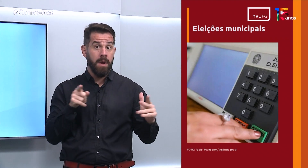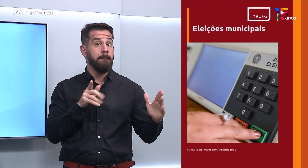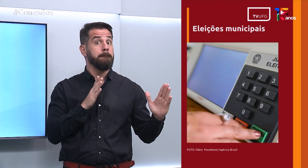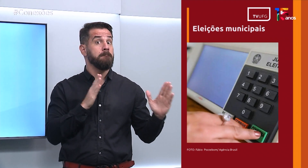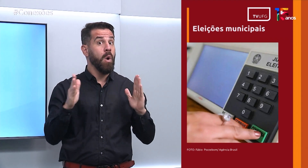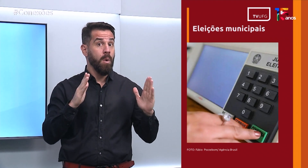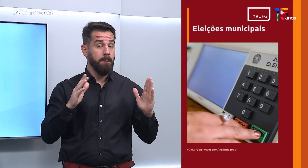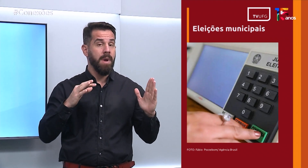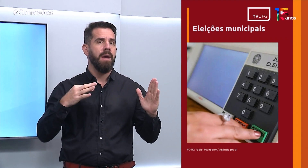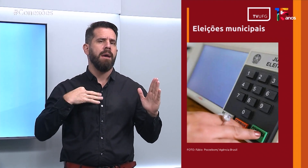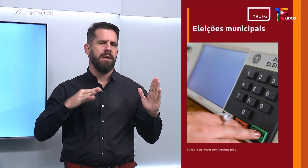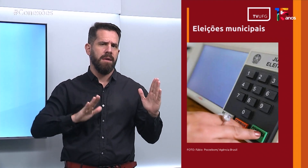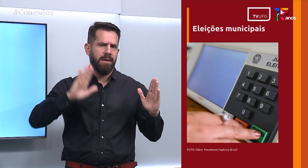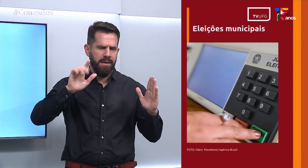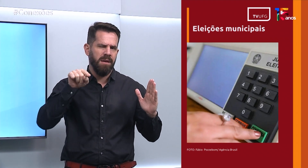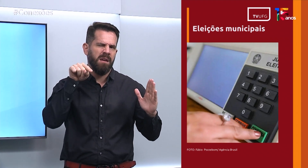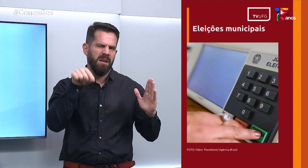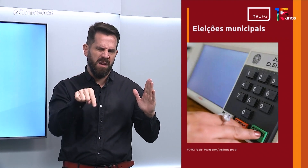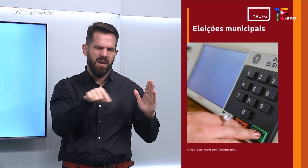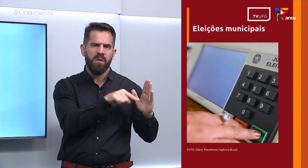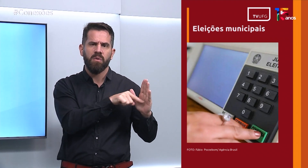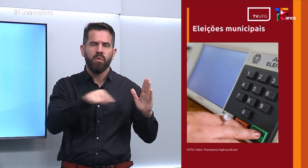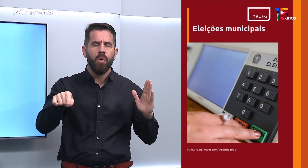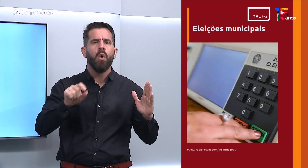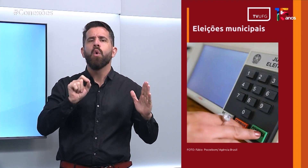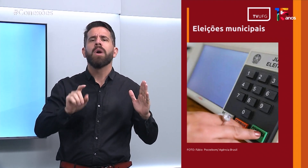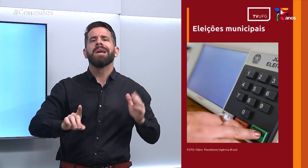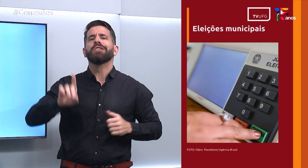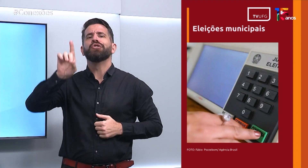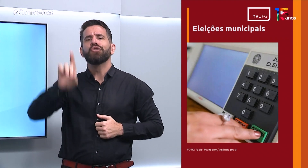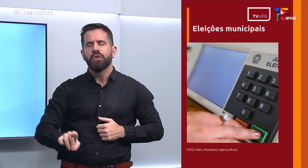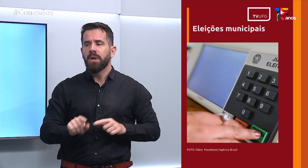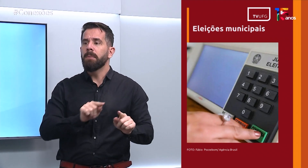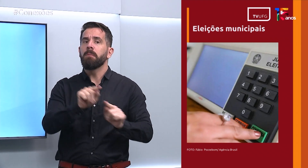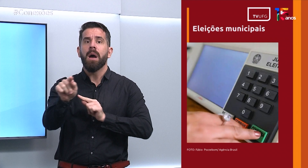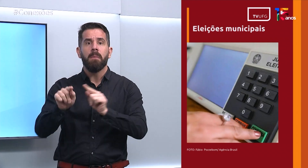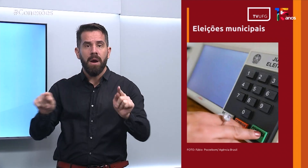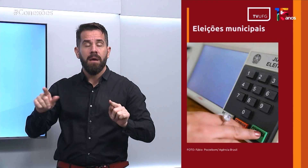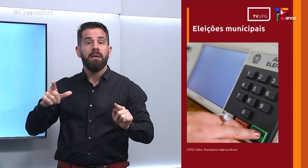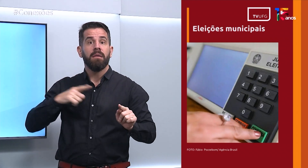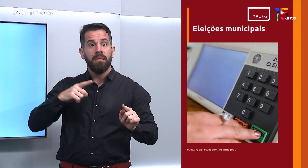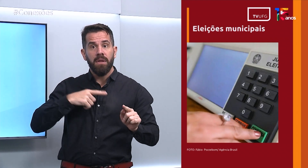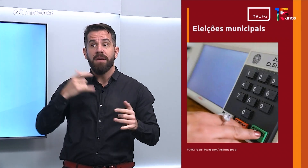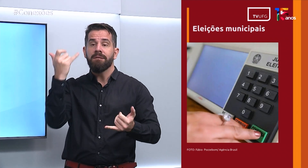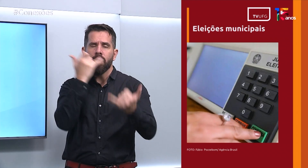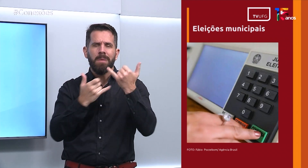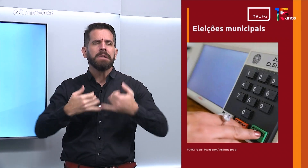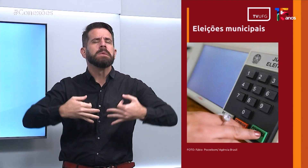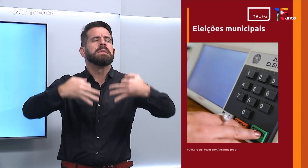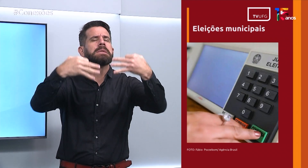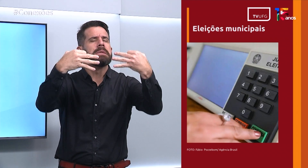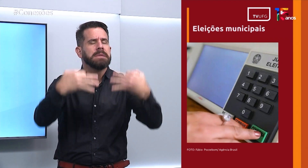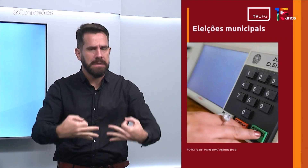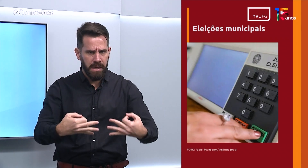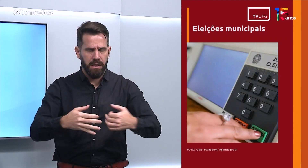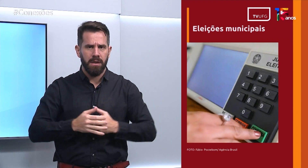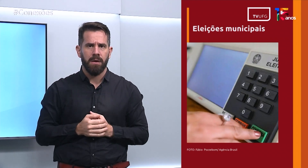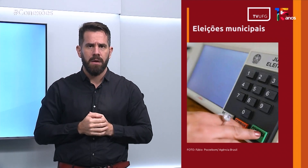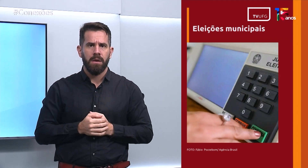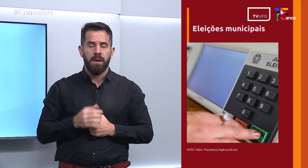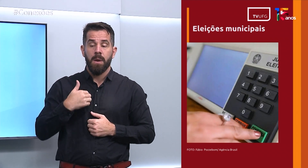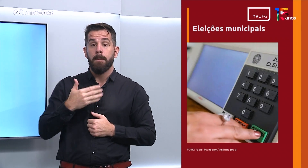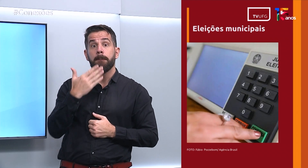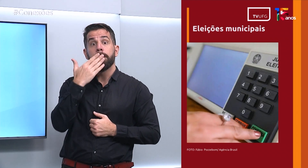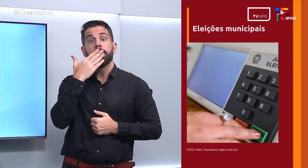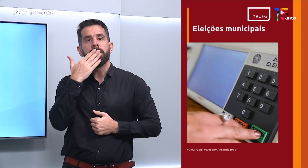Bom, o direito é para garantir que os eleitores tenham acesso às informações corretas. Os pedidos de direito